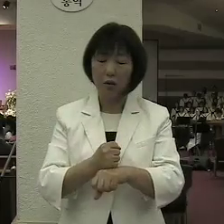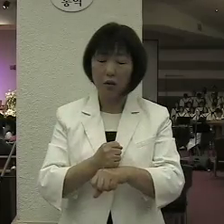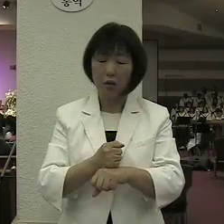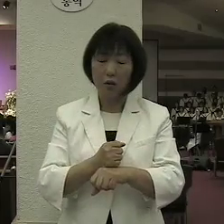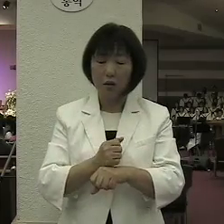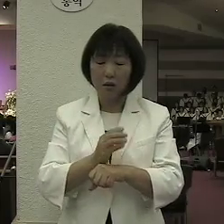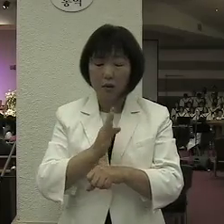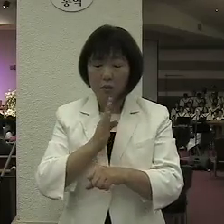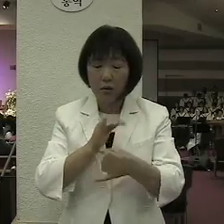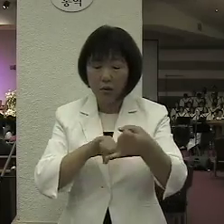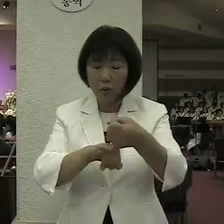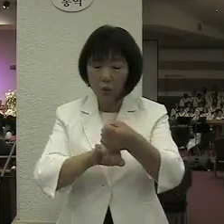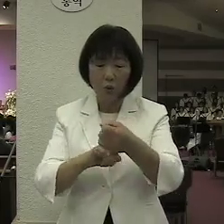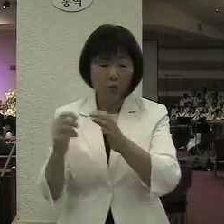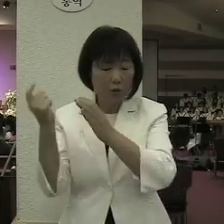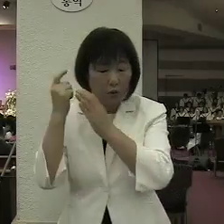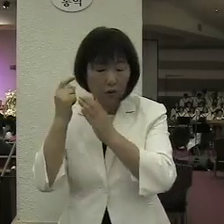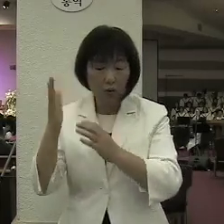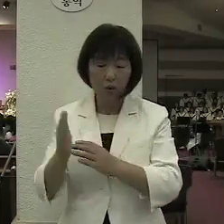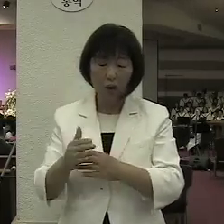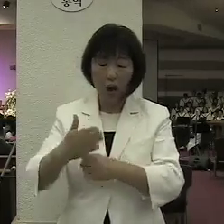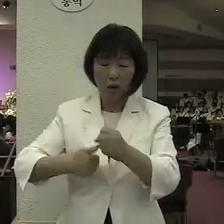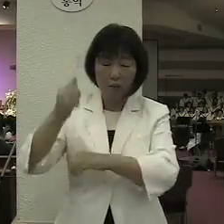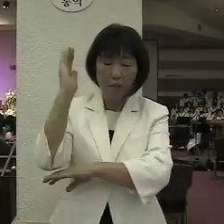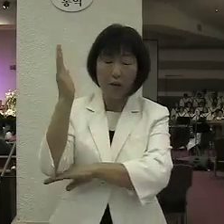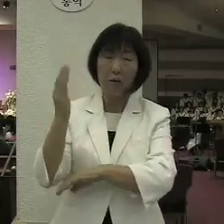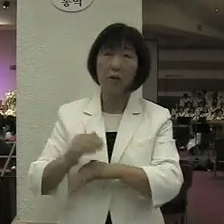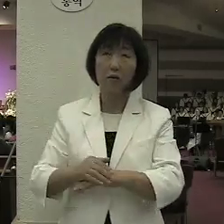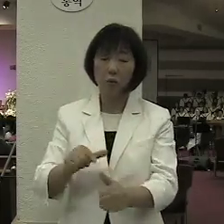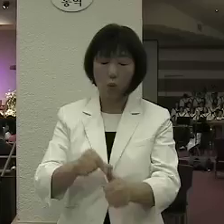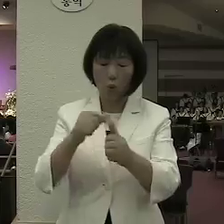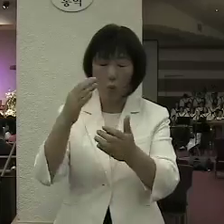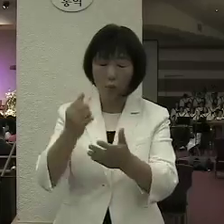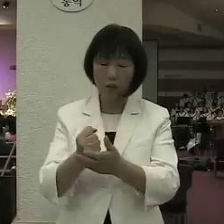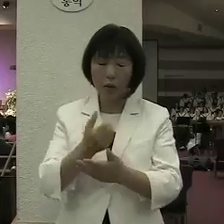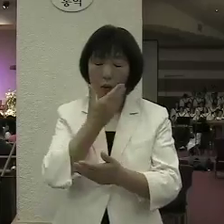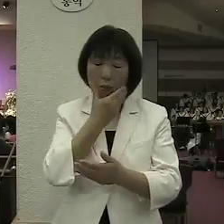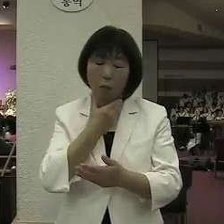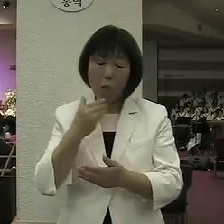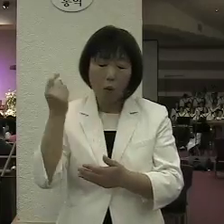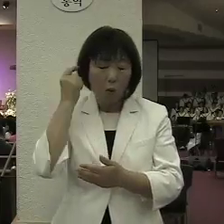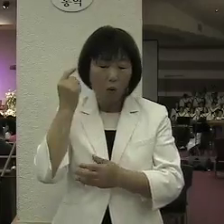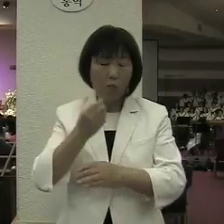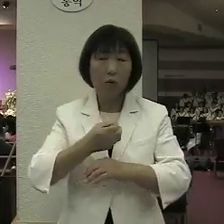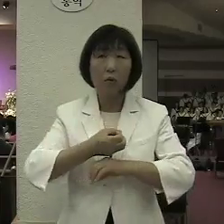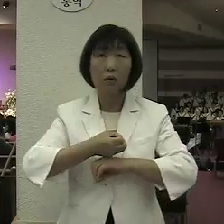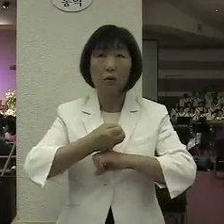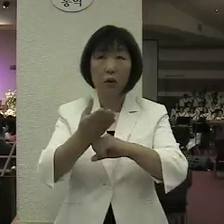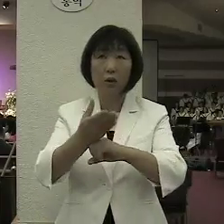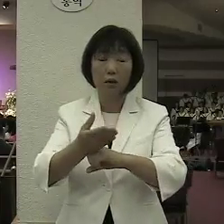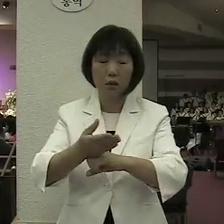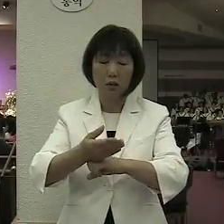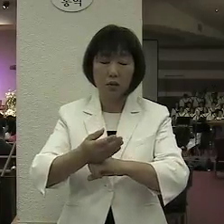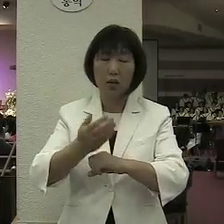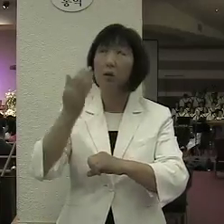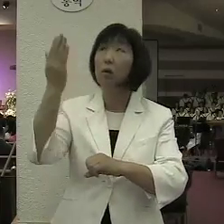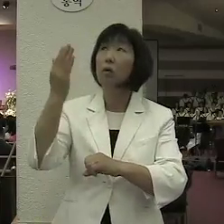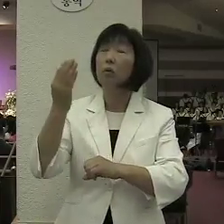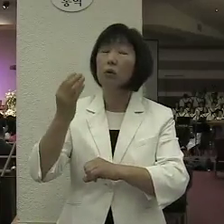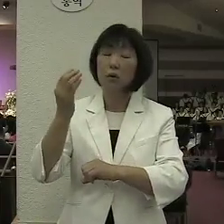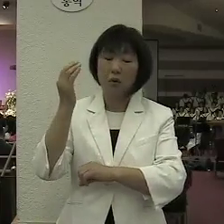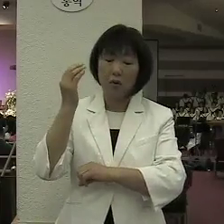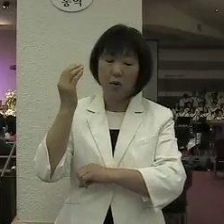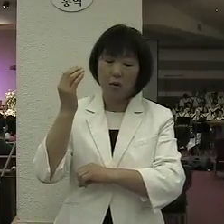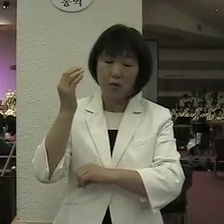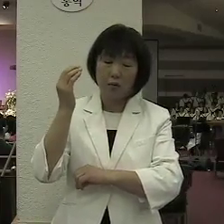모두에게 좋은 소식이 되는 것이 있는데, 그것은 우리의 죄를 담당하시고 십자가에 달려 죽으신 예수님이시고, 죽으신 지 사흘